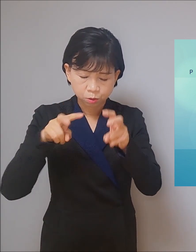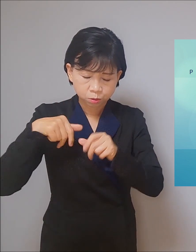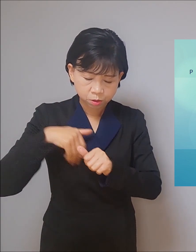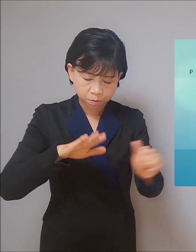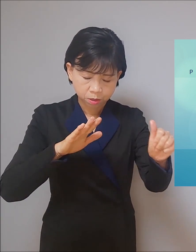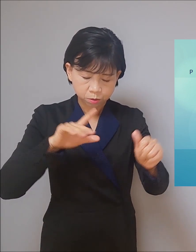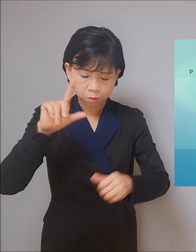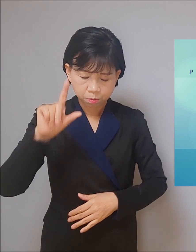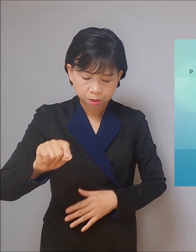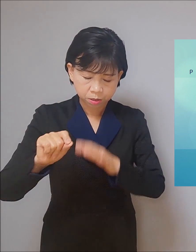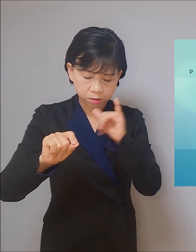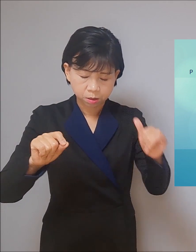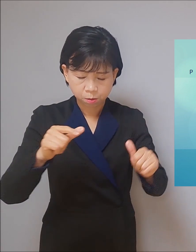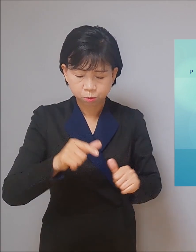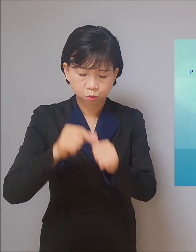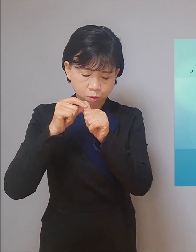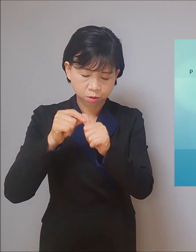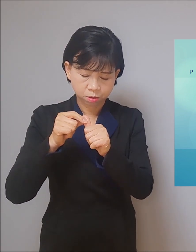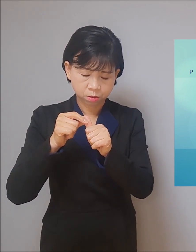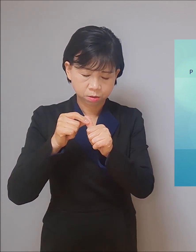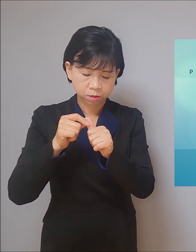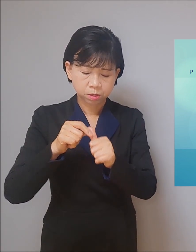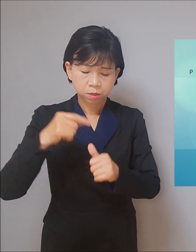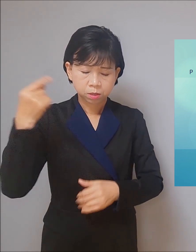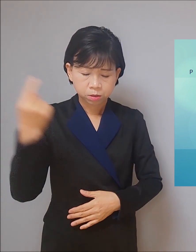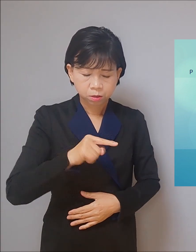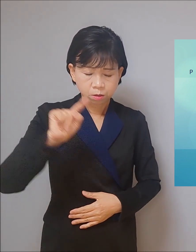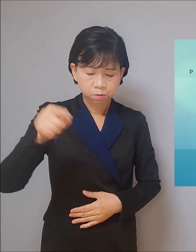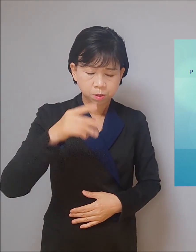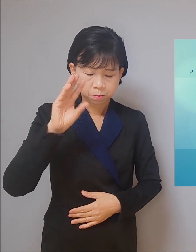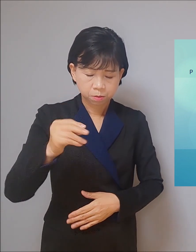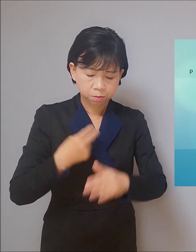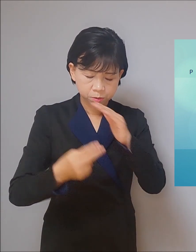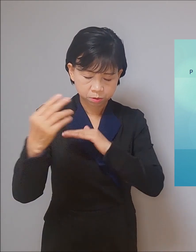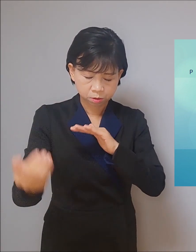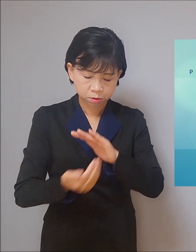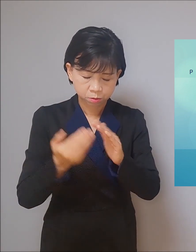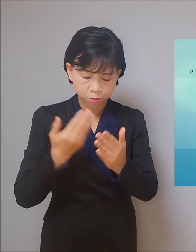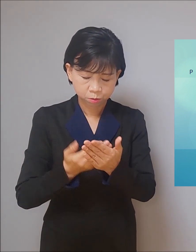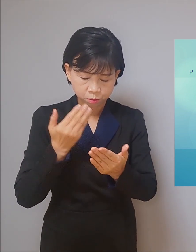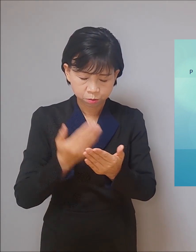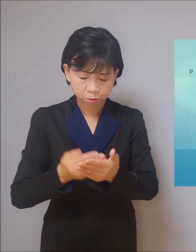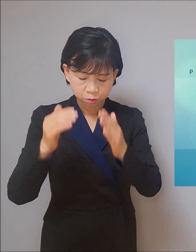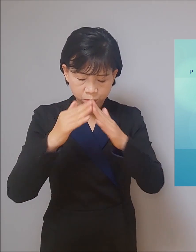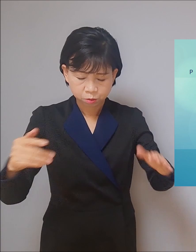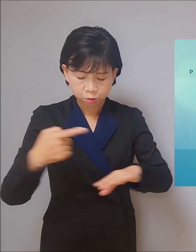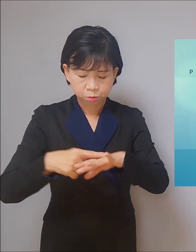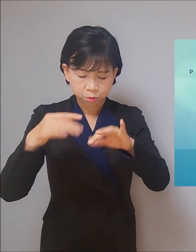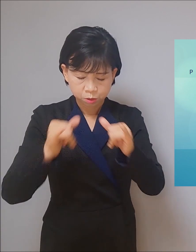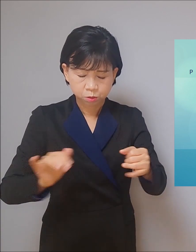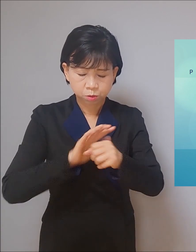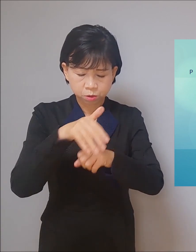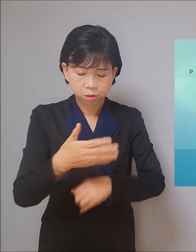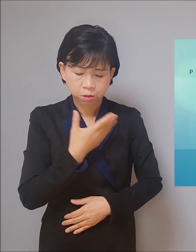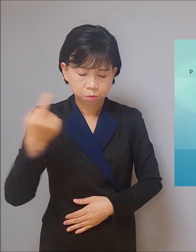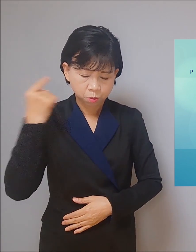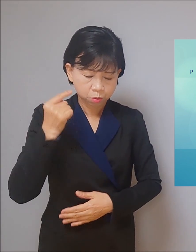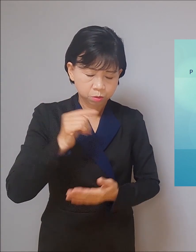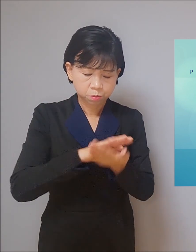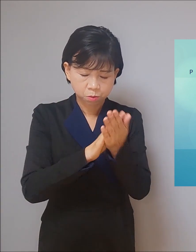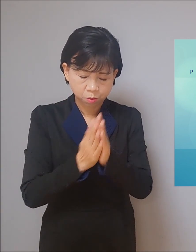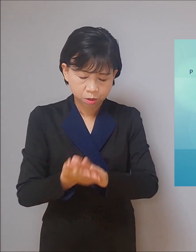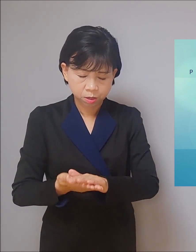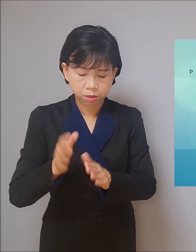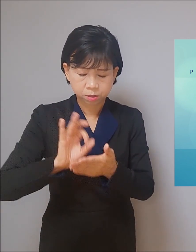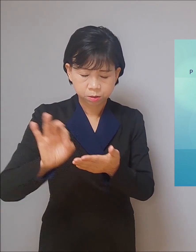파송하며 10,000명의 영혼을 구원하는 1100만 비전이 이루어지게 하시어 전주와 민족과 세계 복음화에